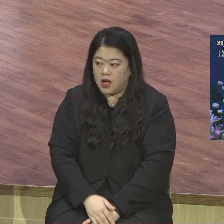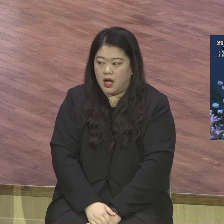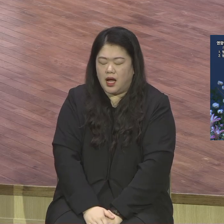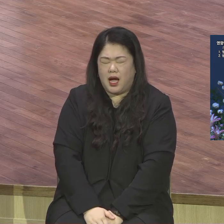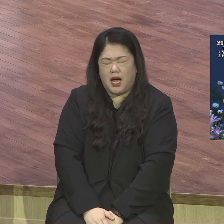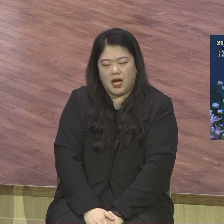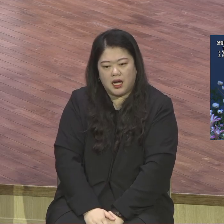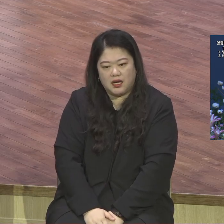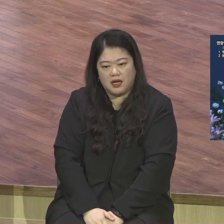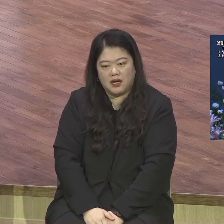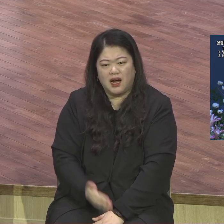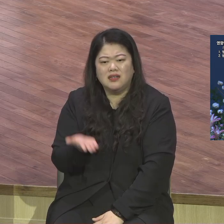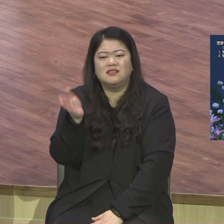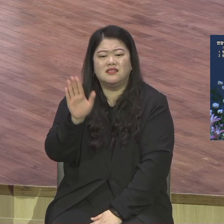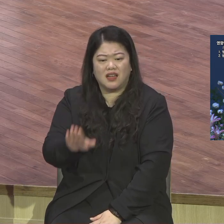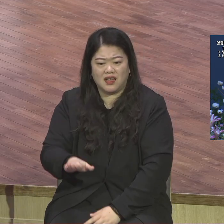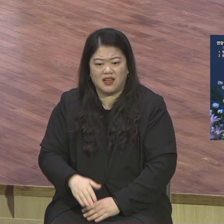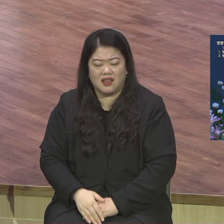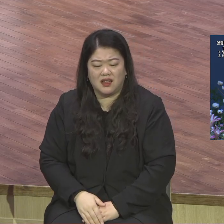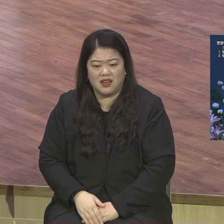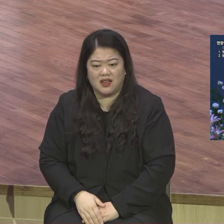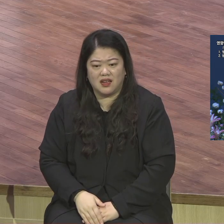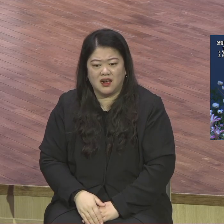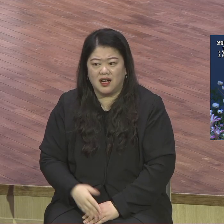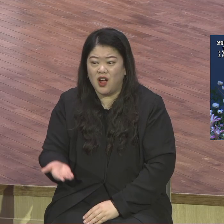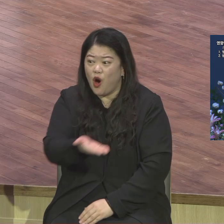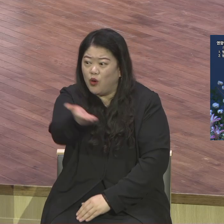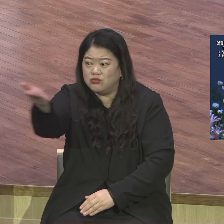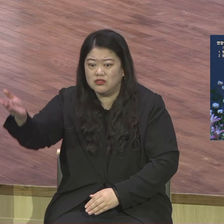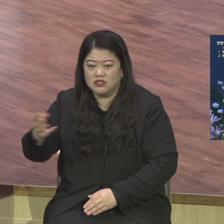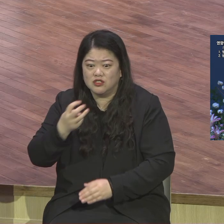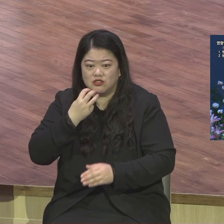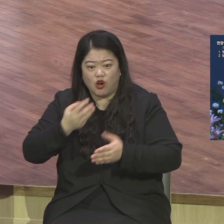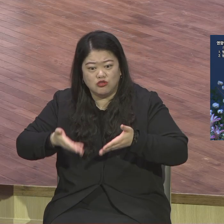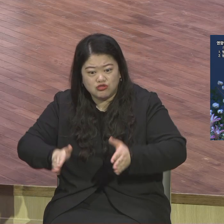그래서 우리 교회 경상도 많지 않은 게 너무